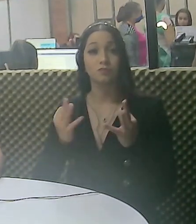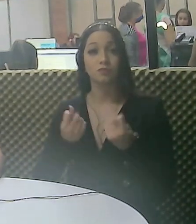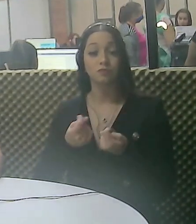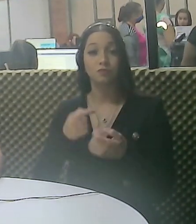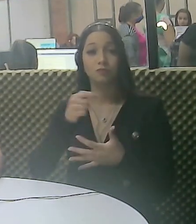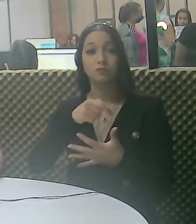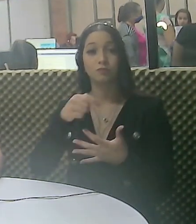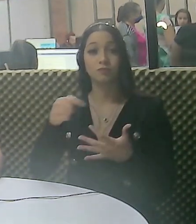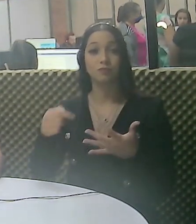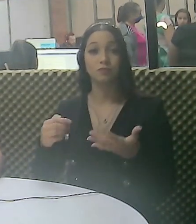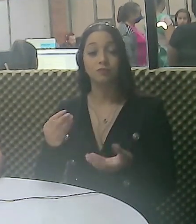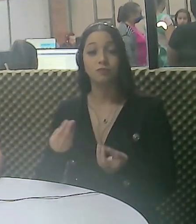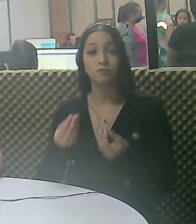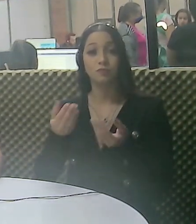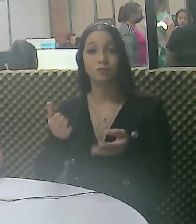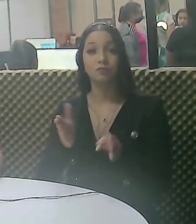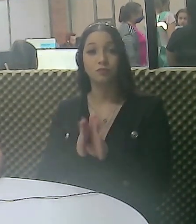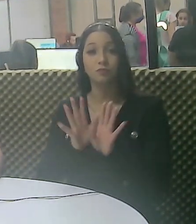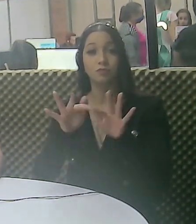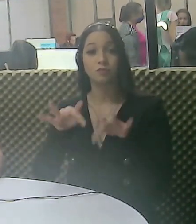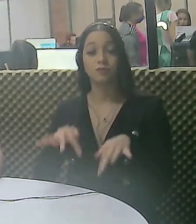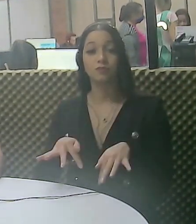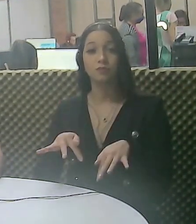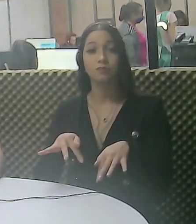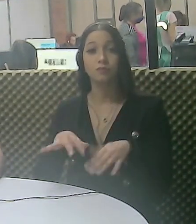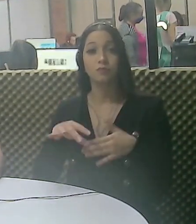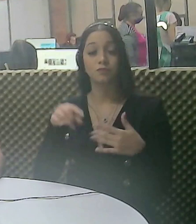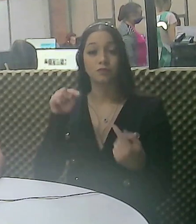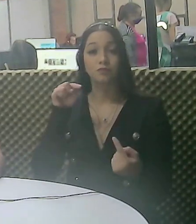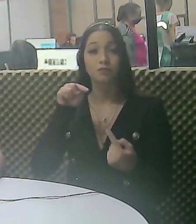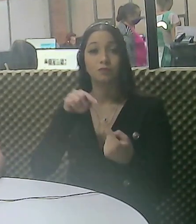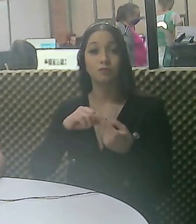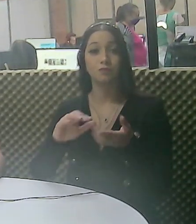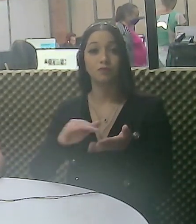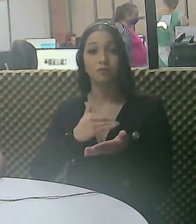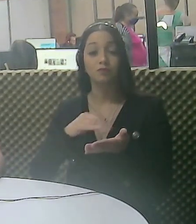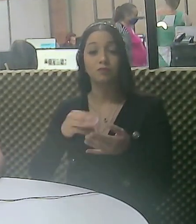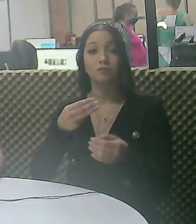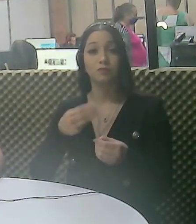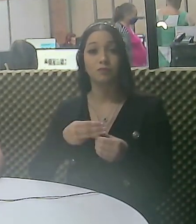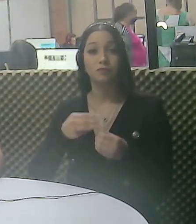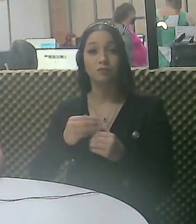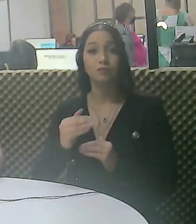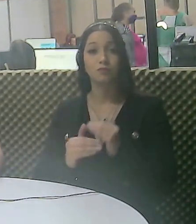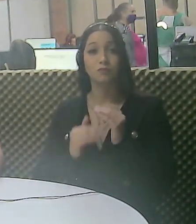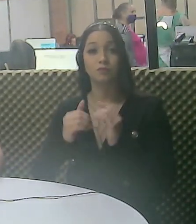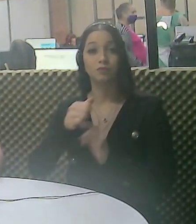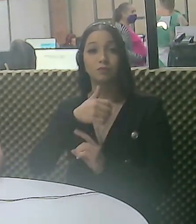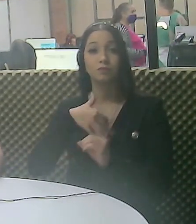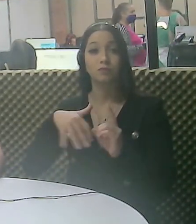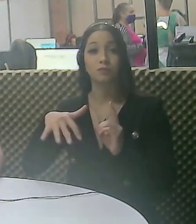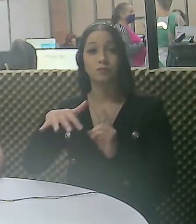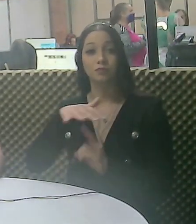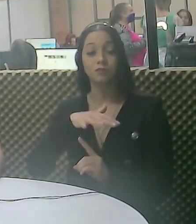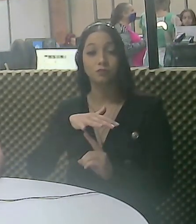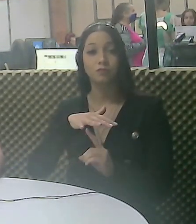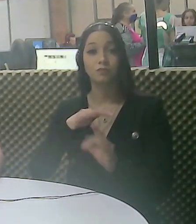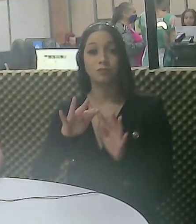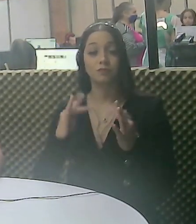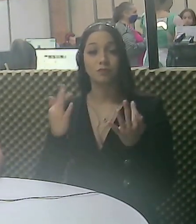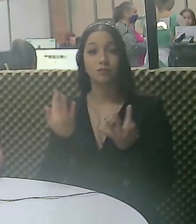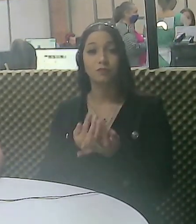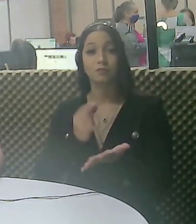demais itens doados até o final da campanha serão encaminhados por meio da Secretaria Municipal de Desenvolvimento Social às